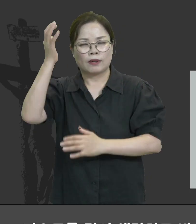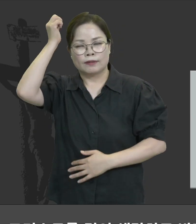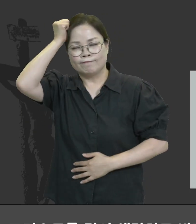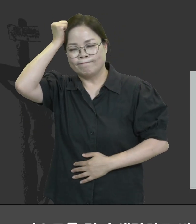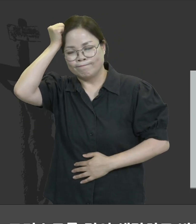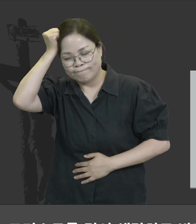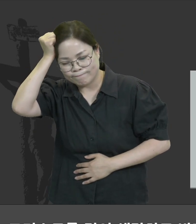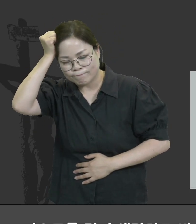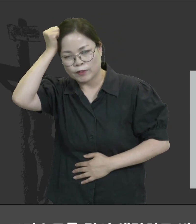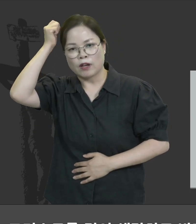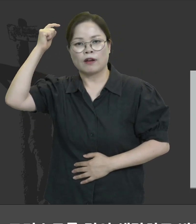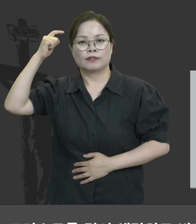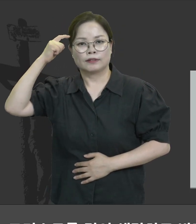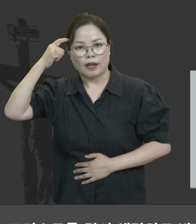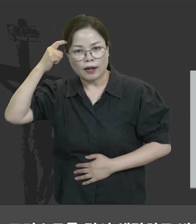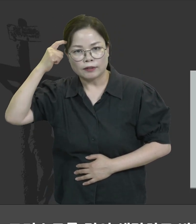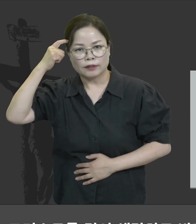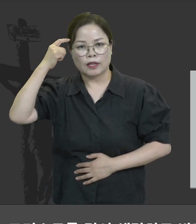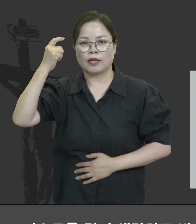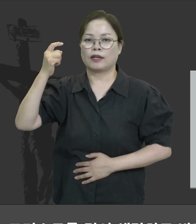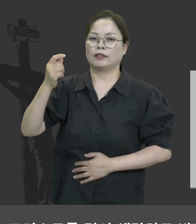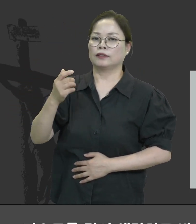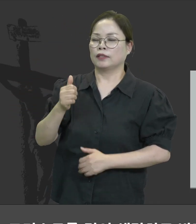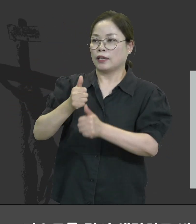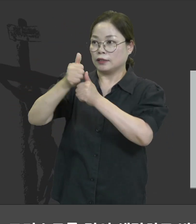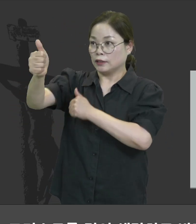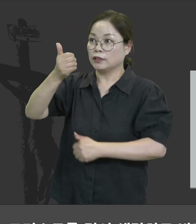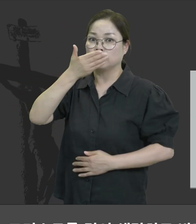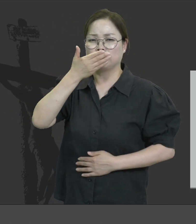때 능히 이길 수 있습니다.